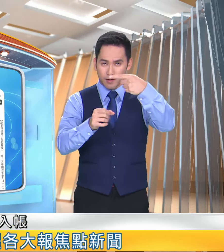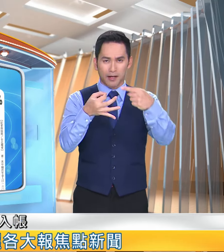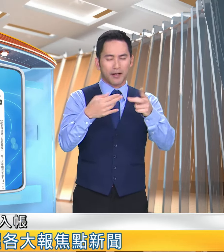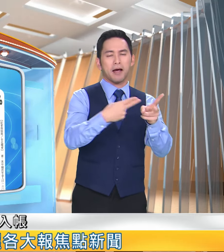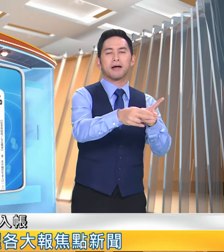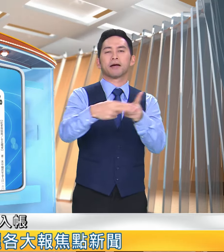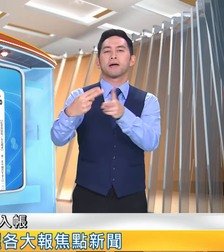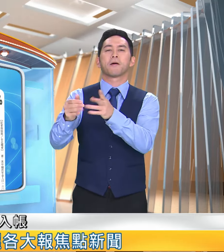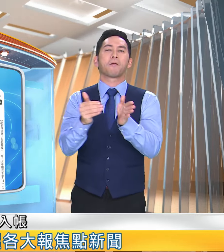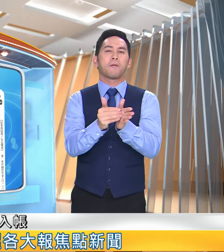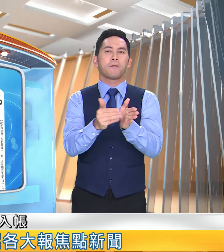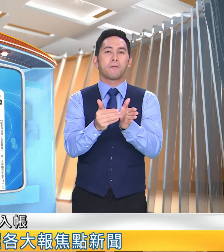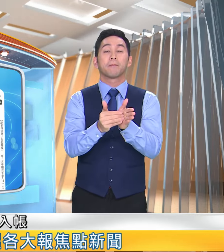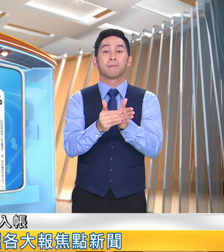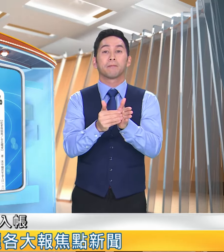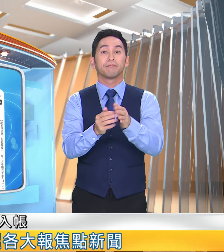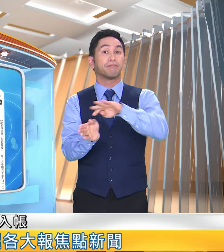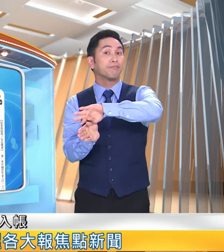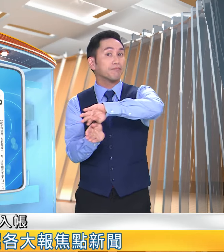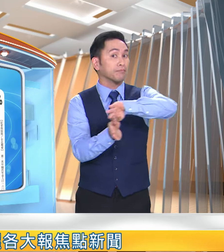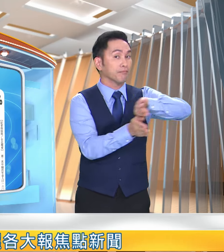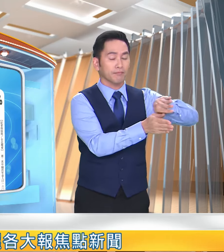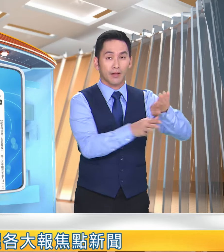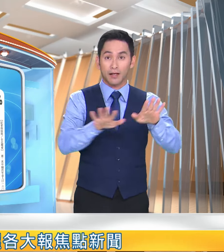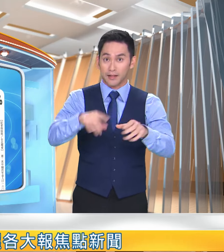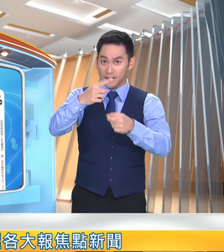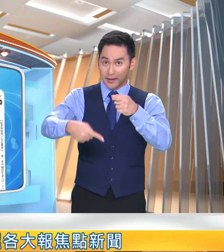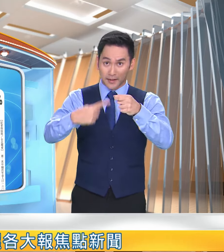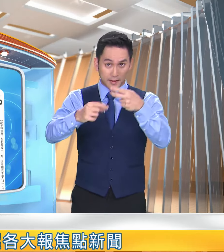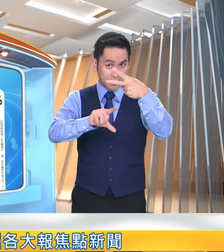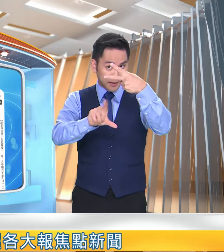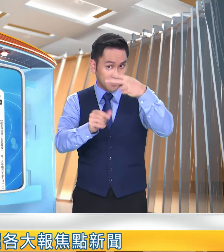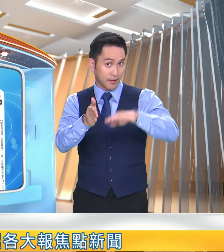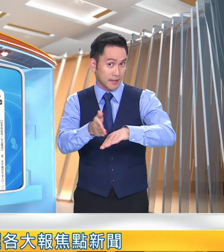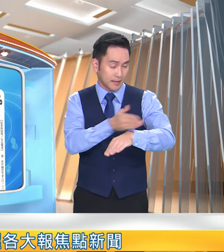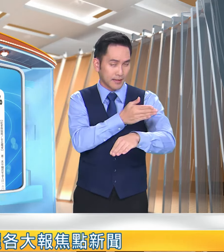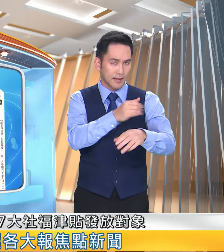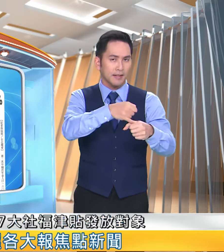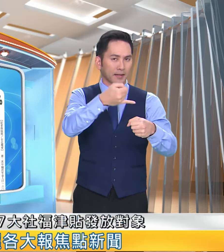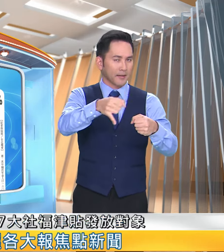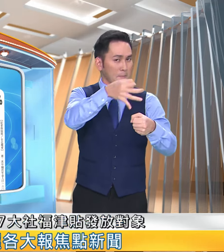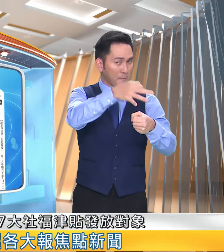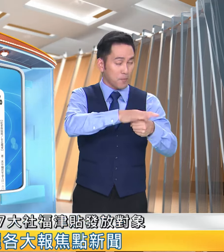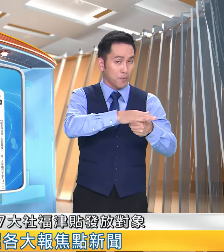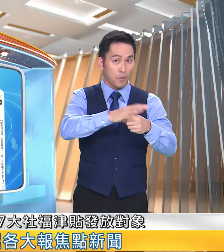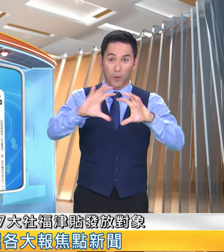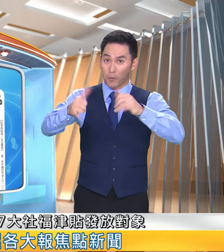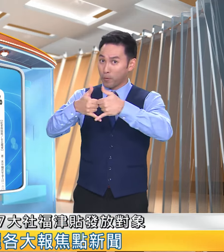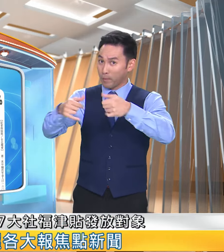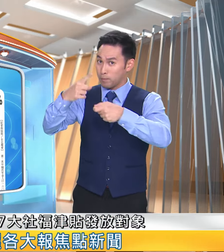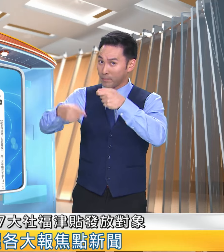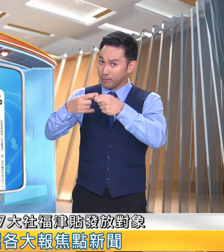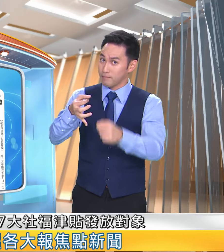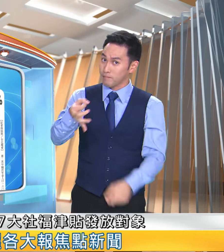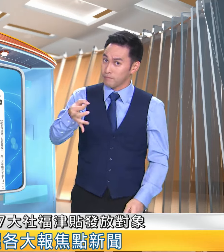昨天已经入账。另外，今年2月起，连同国民年金等7大社福津贴